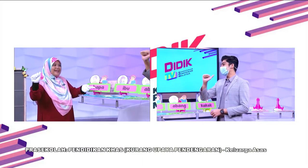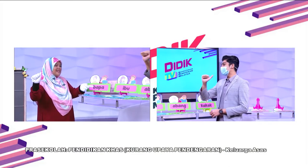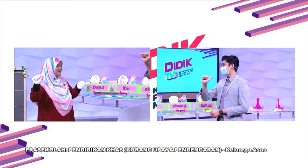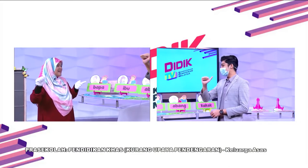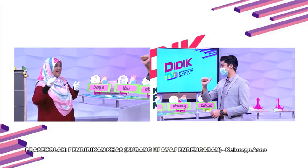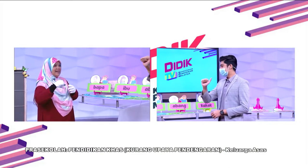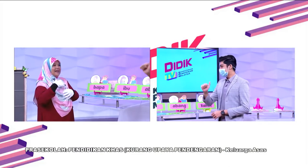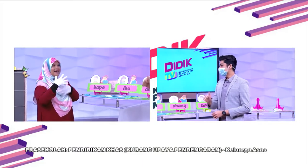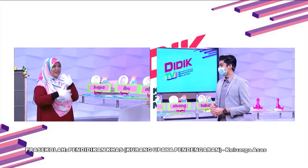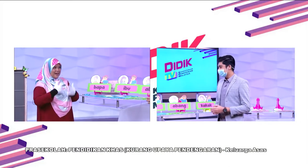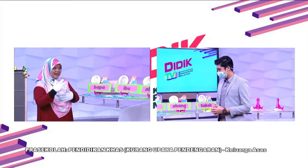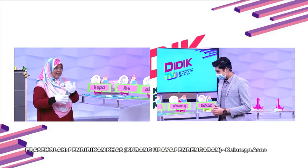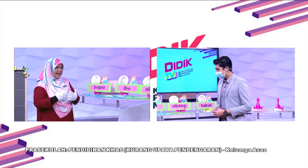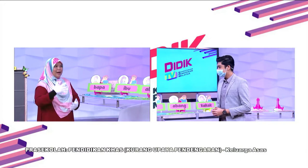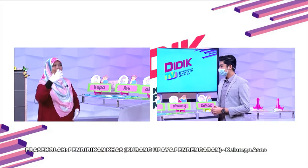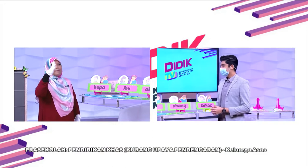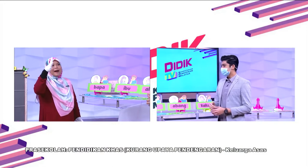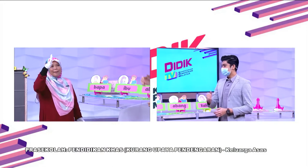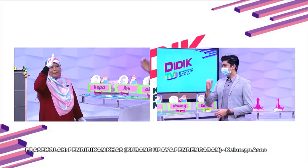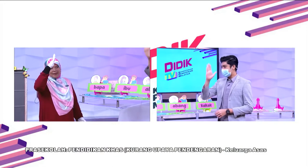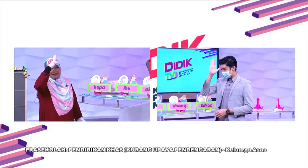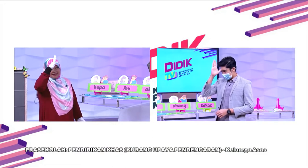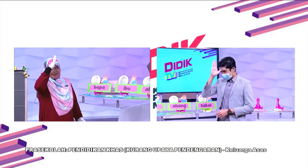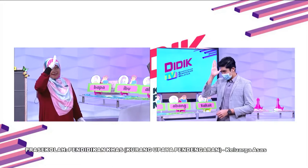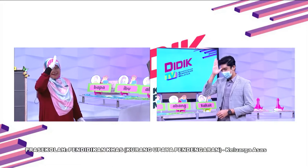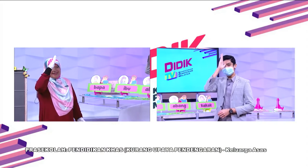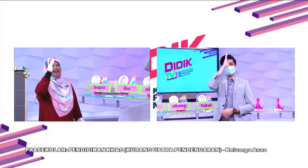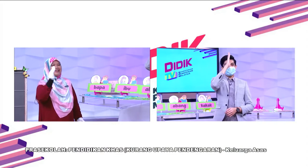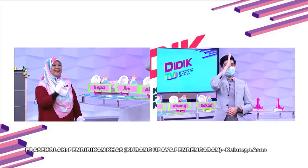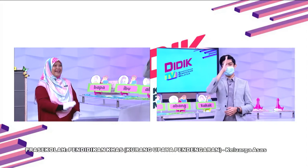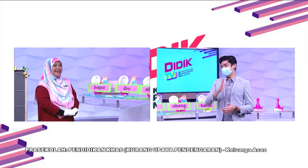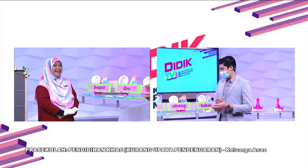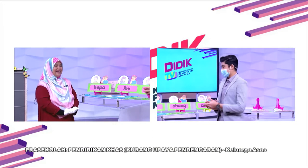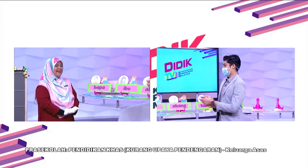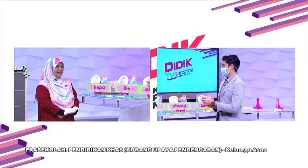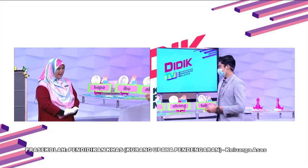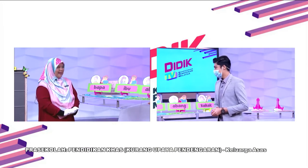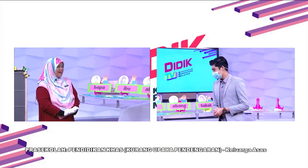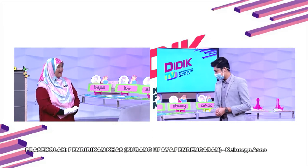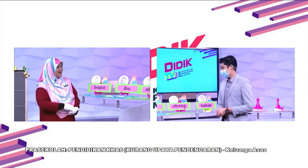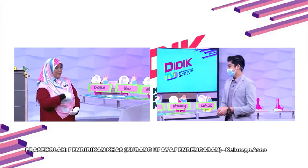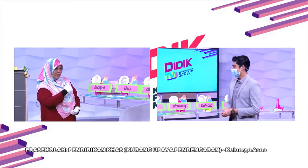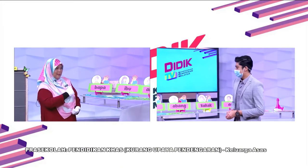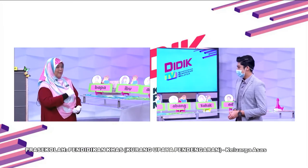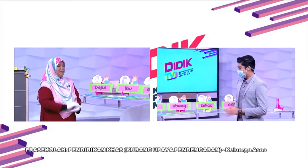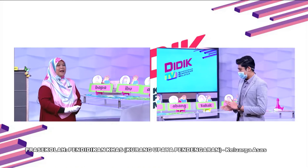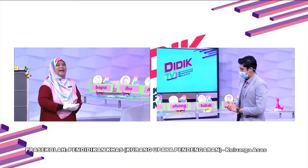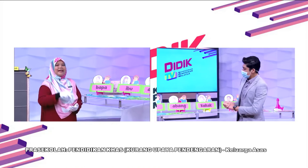jadi misalnya dia bapak oke oke yang ketemu yang pertama